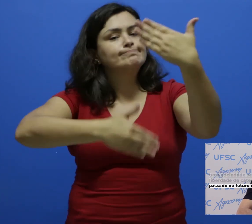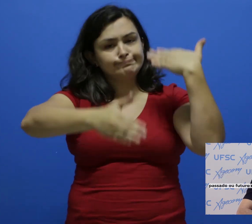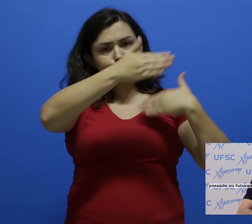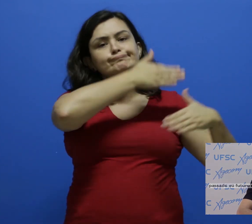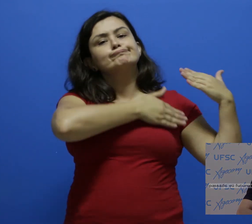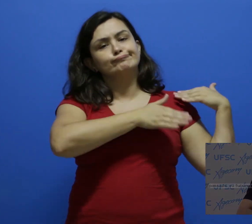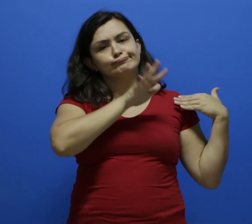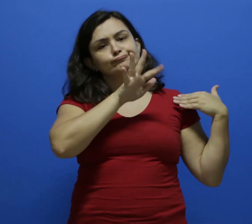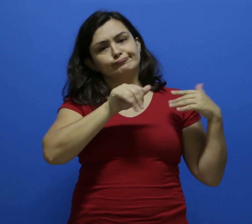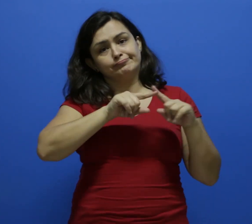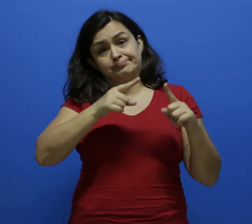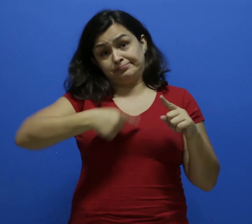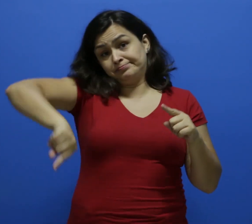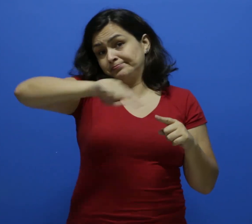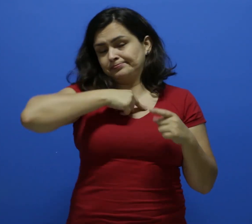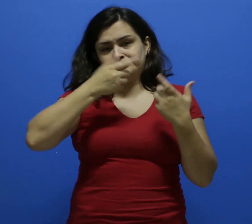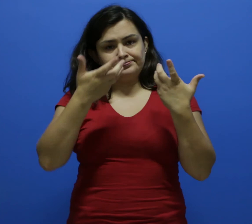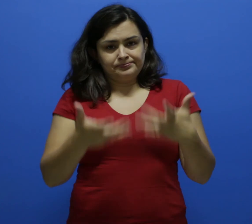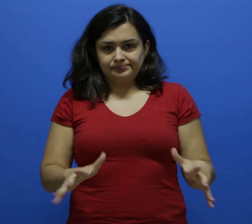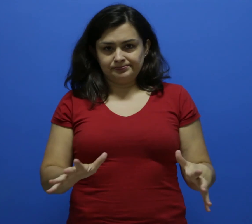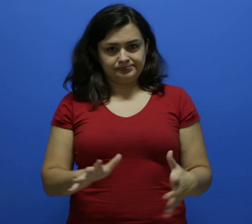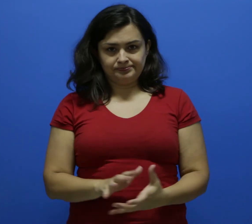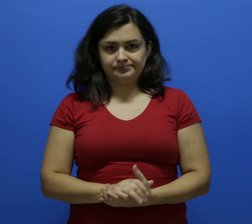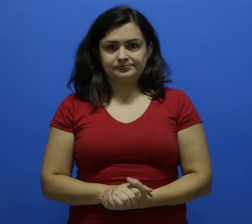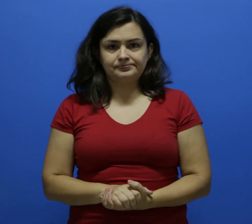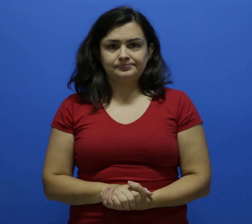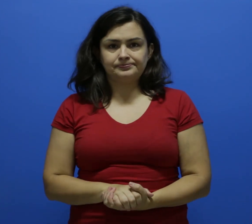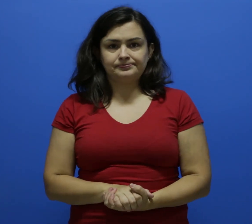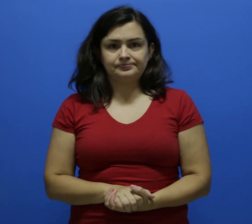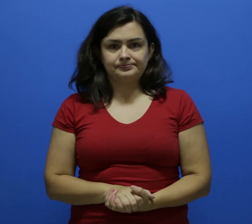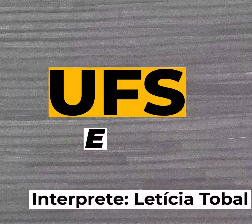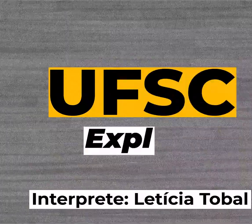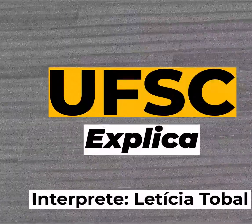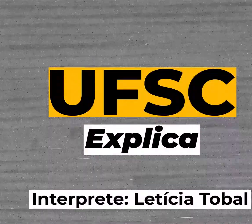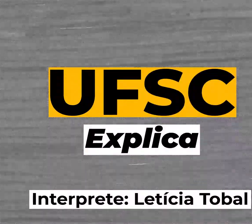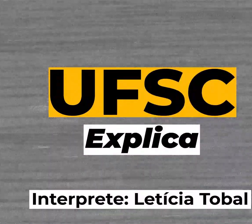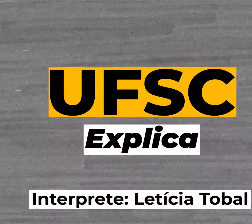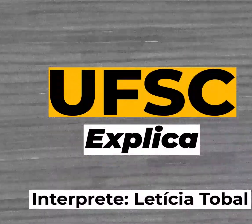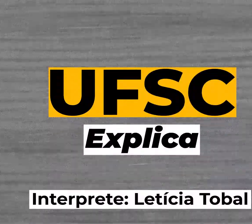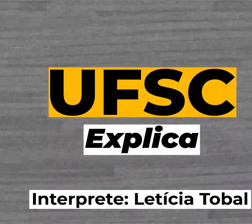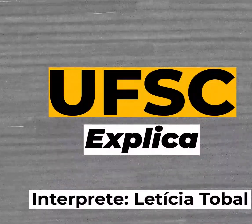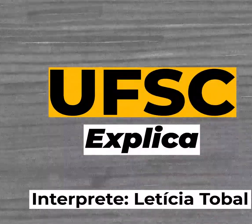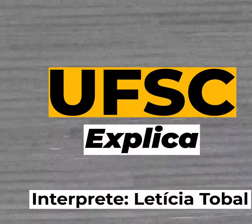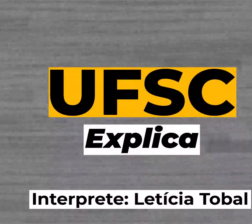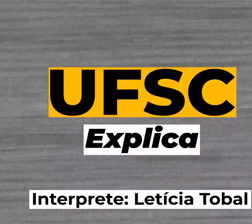deveria querer dar.